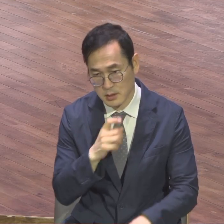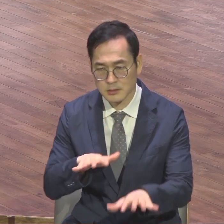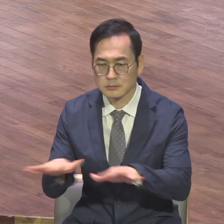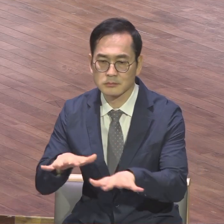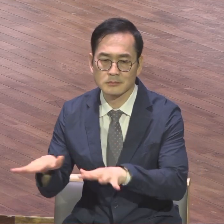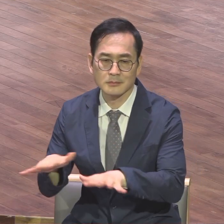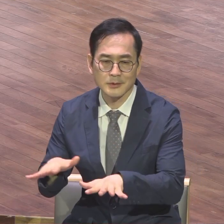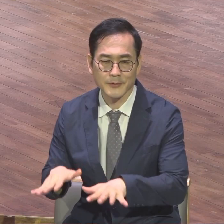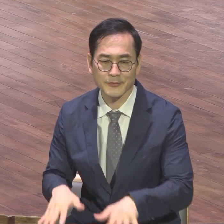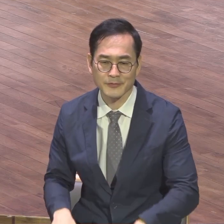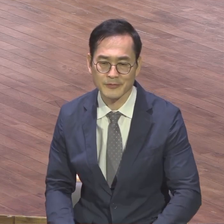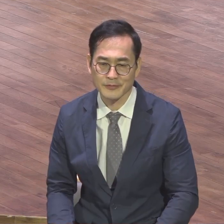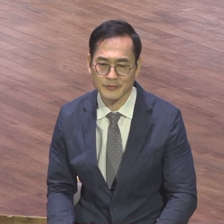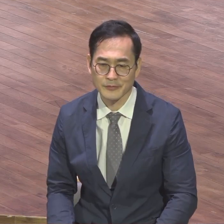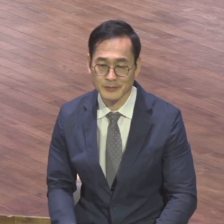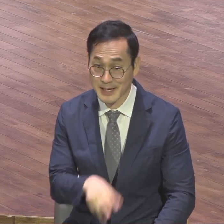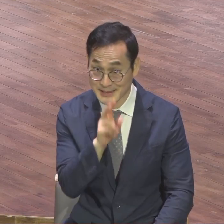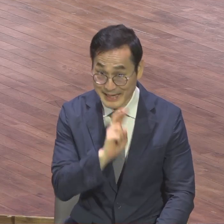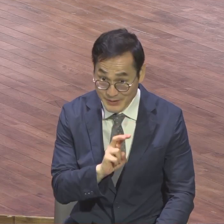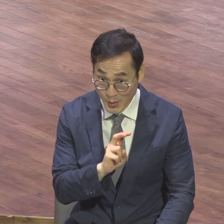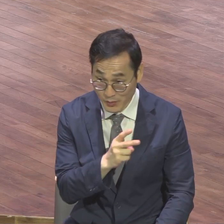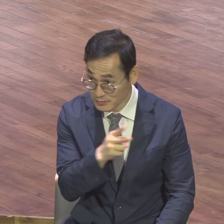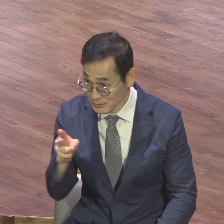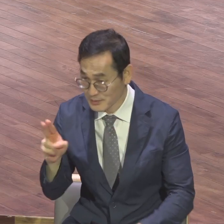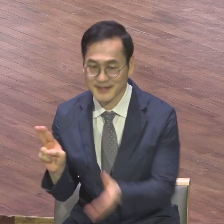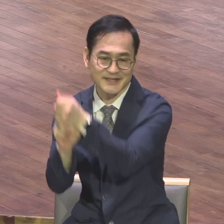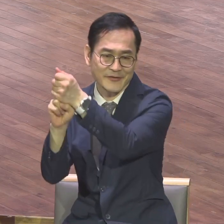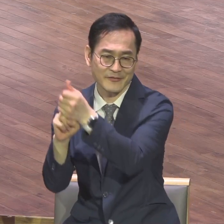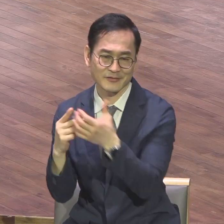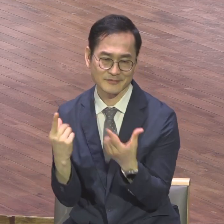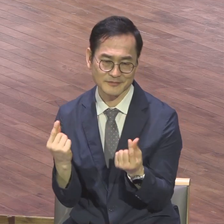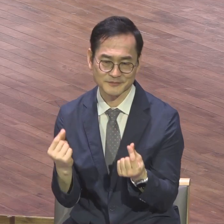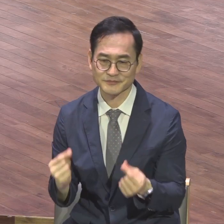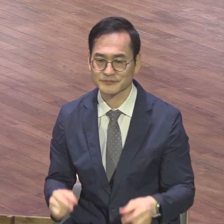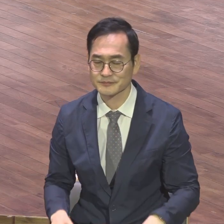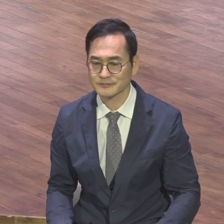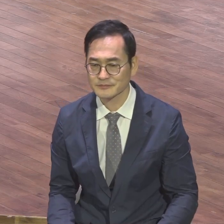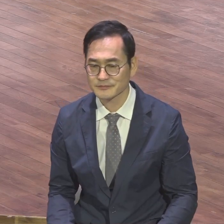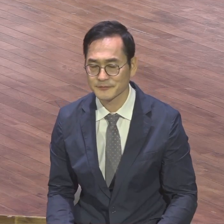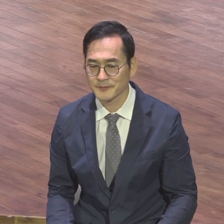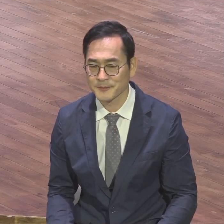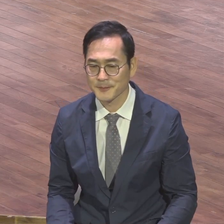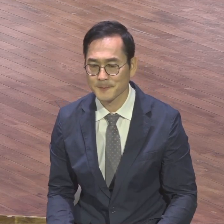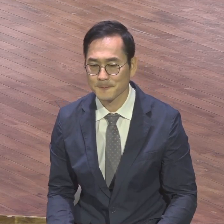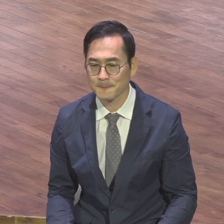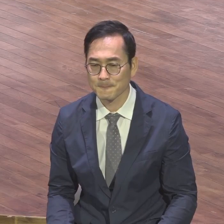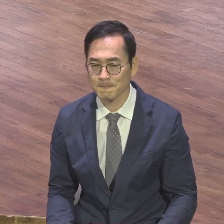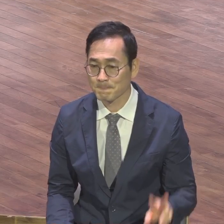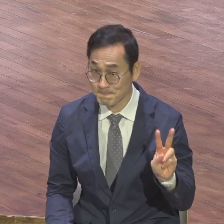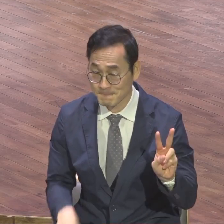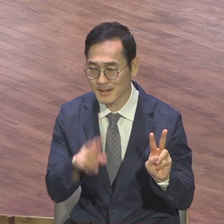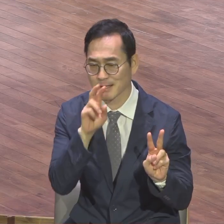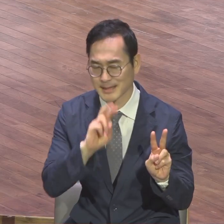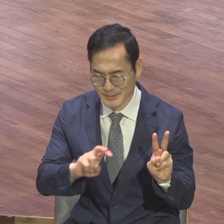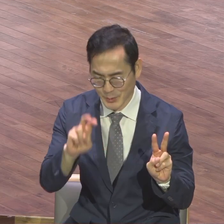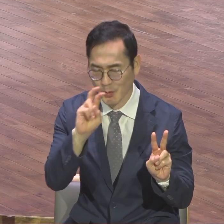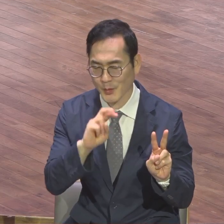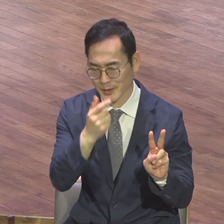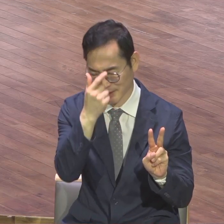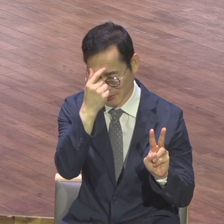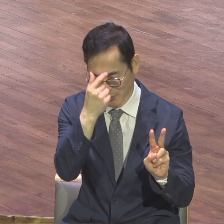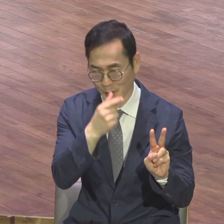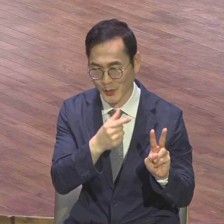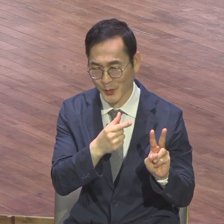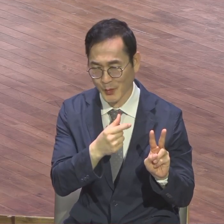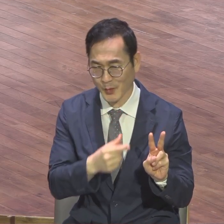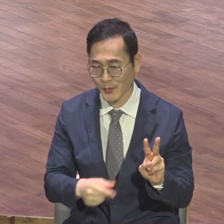찬송은 기적을 낳습니다. 찬송. 특별히 중요한 것은요. 이런 바울과 실라의 기도와 찬송을요. 감옥